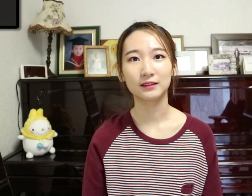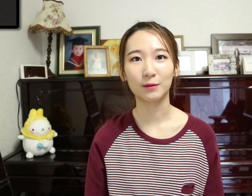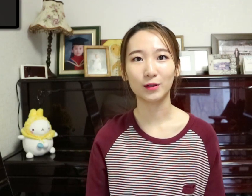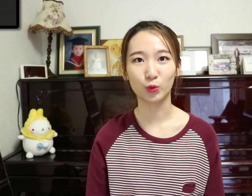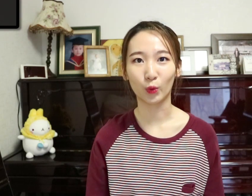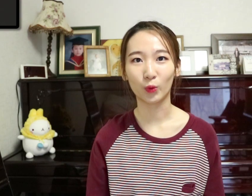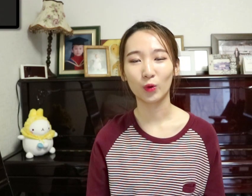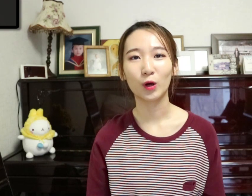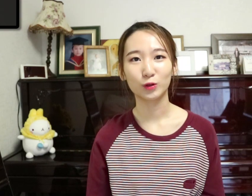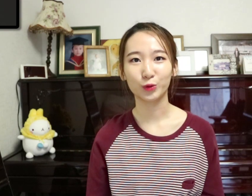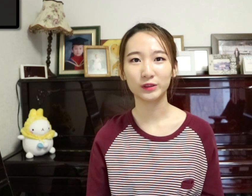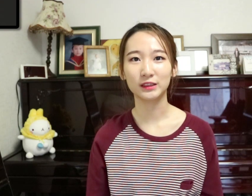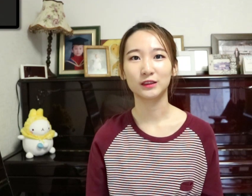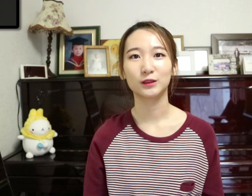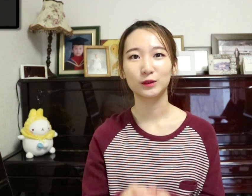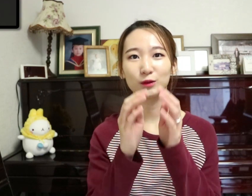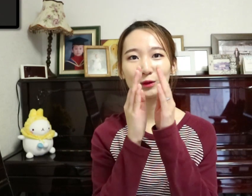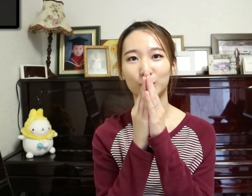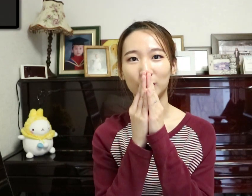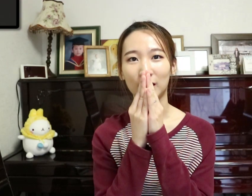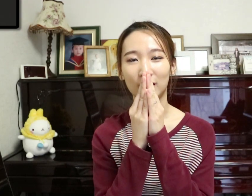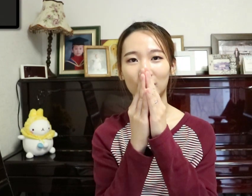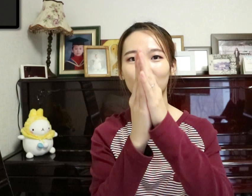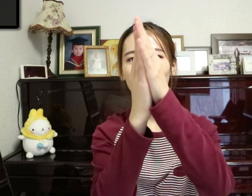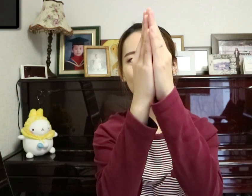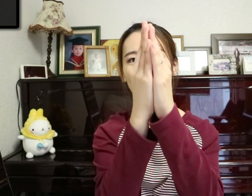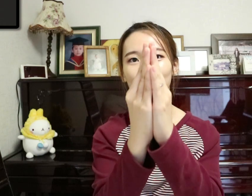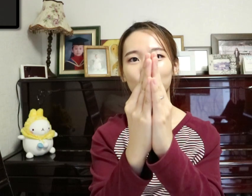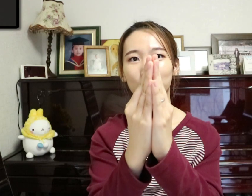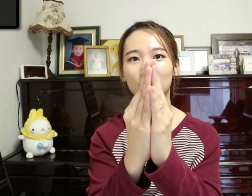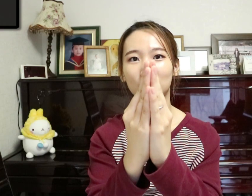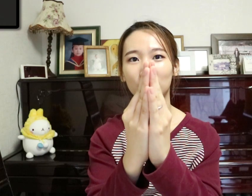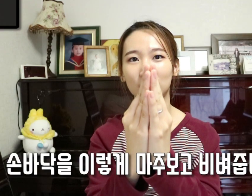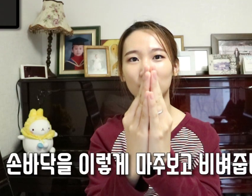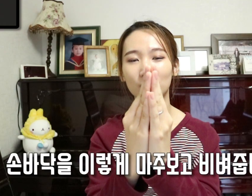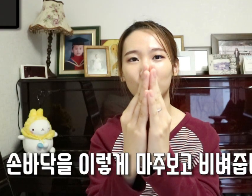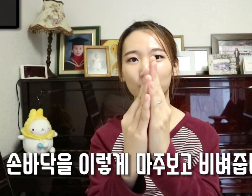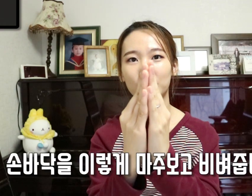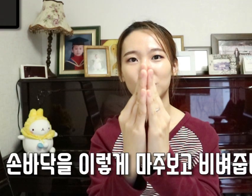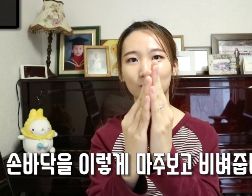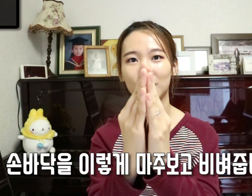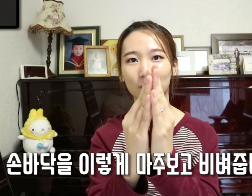그 다음에 조. 조는 이렇게. 손바닥을 이렇게 해서 이렇게 비벼주시면